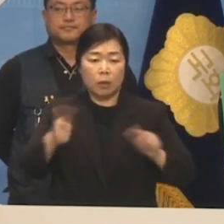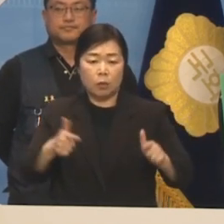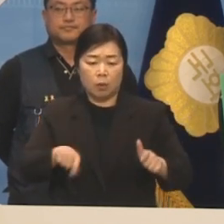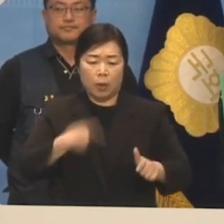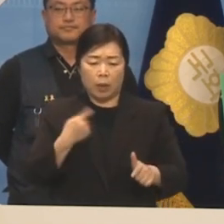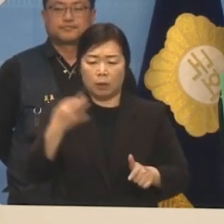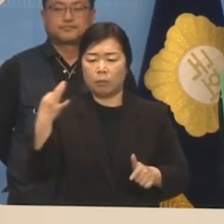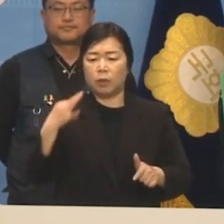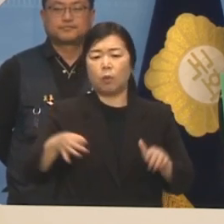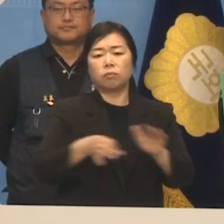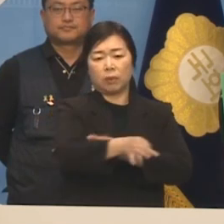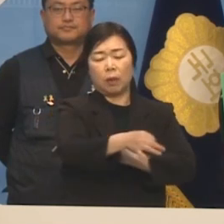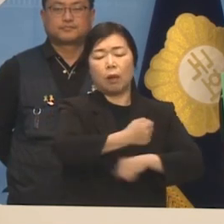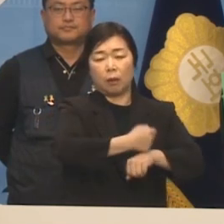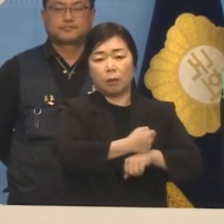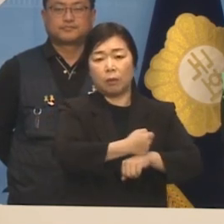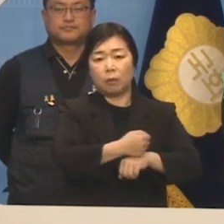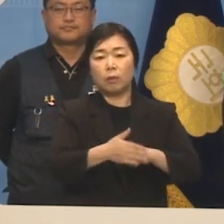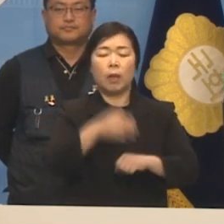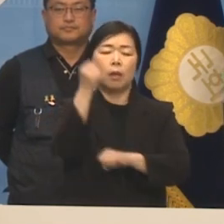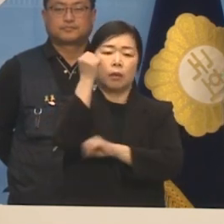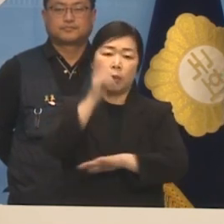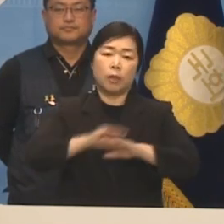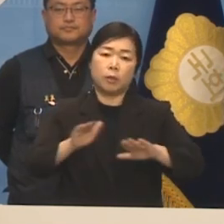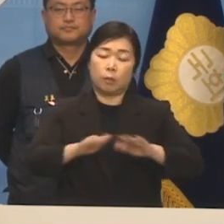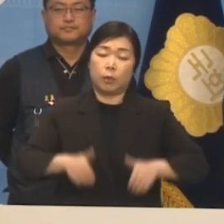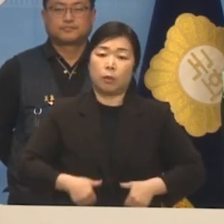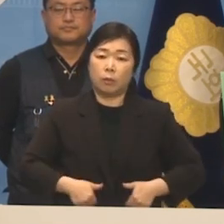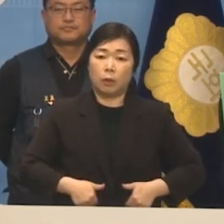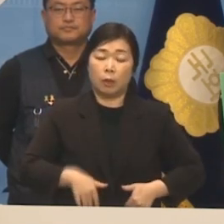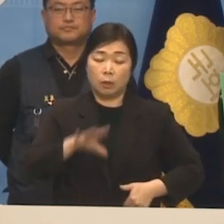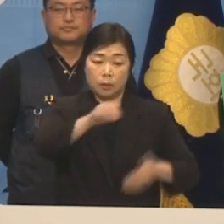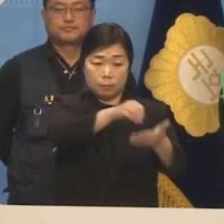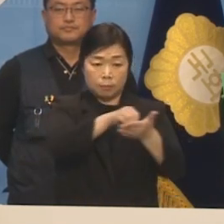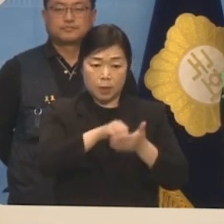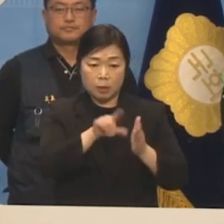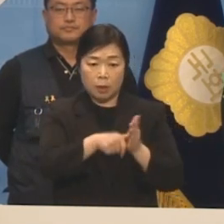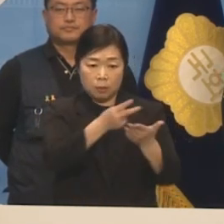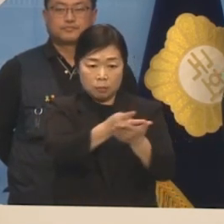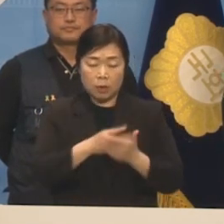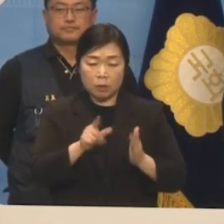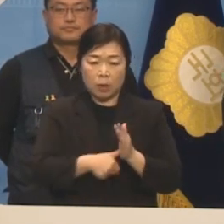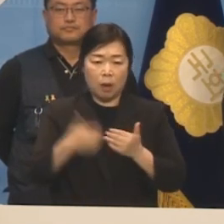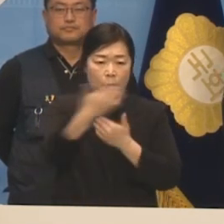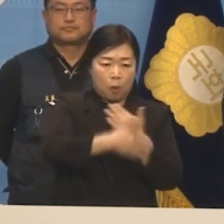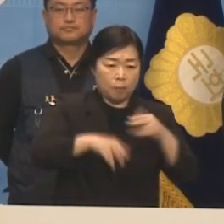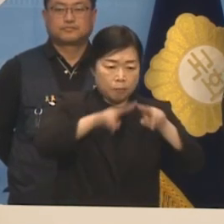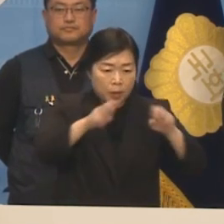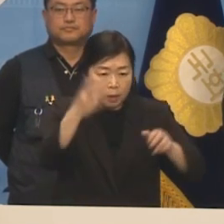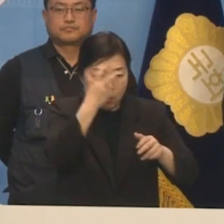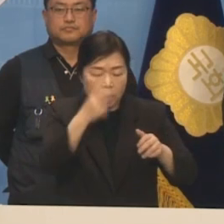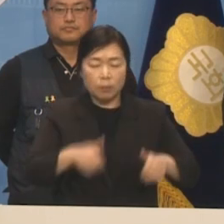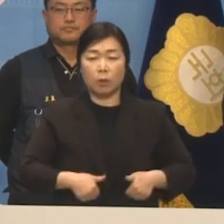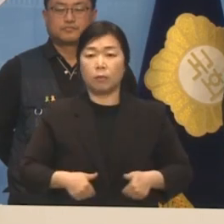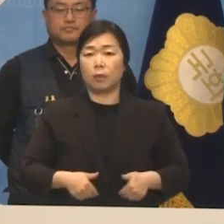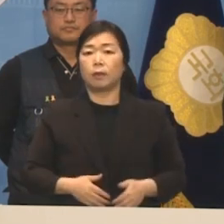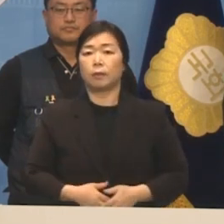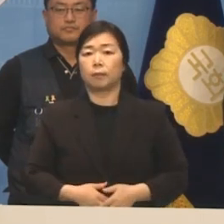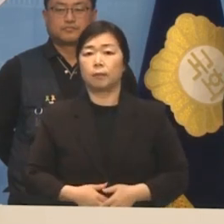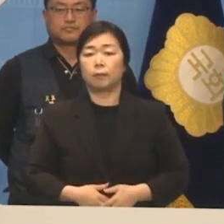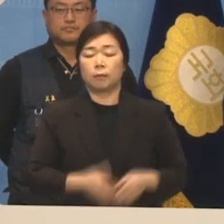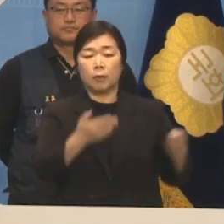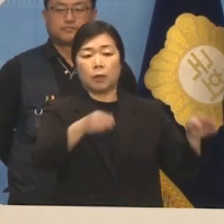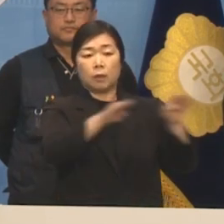있습니다. 근본적인 대책이 필요하며 입소 시에 입소자들의 철저한 몸 상태 확인도 필요합니다.